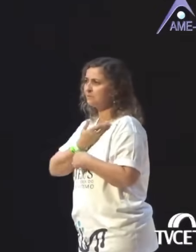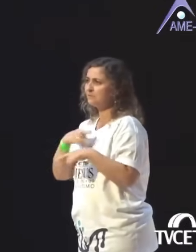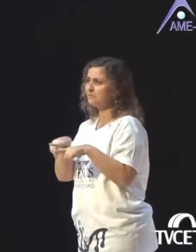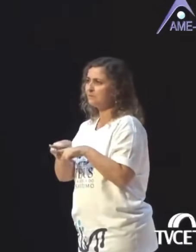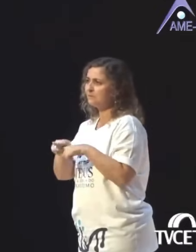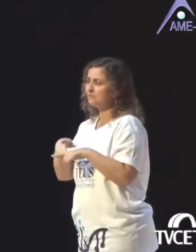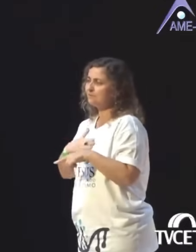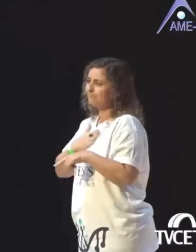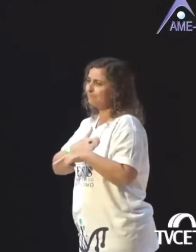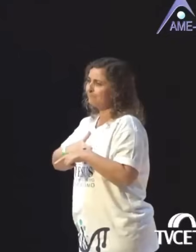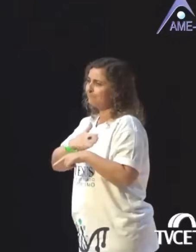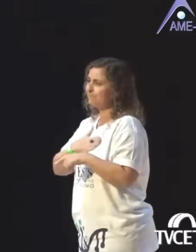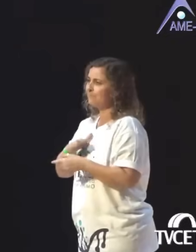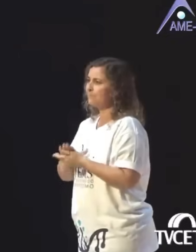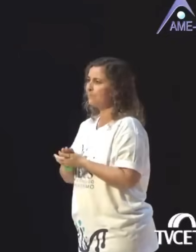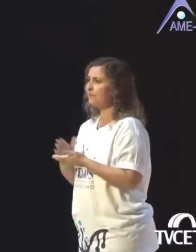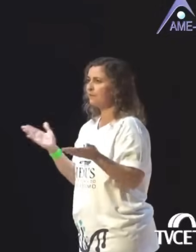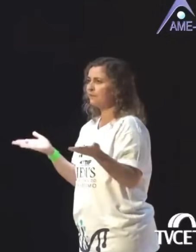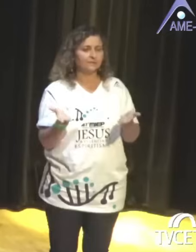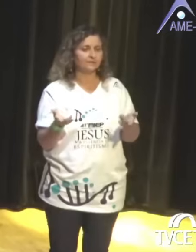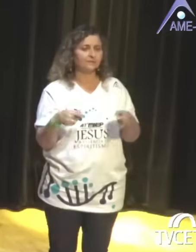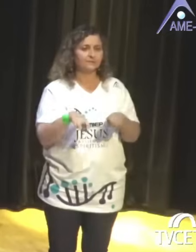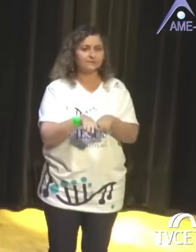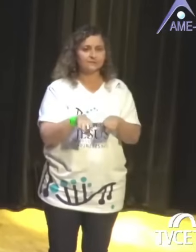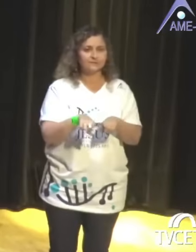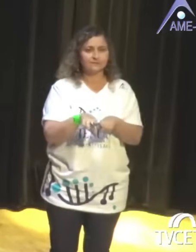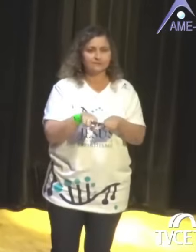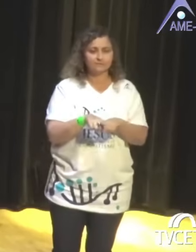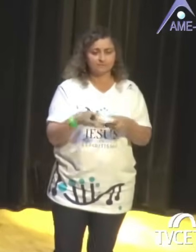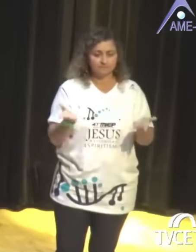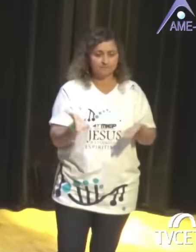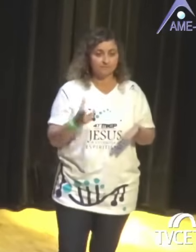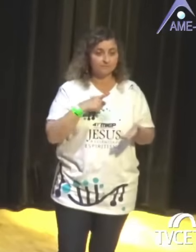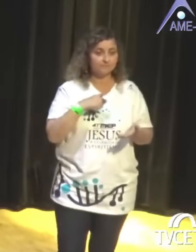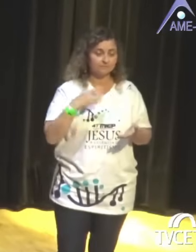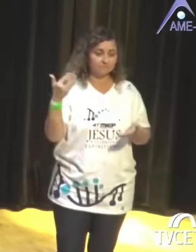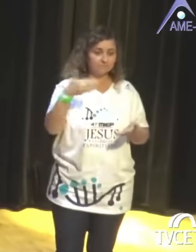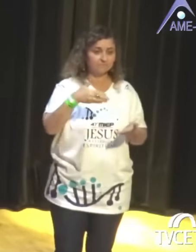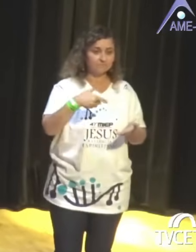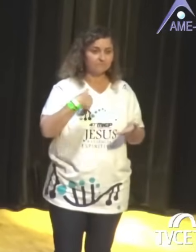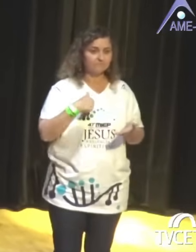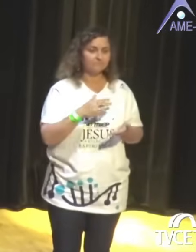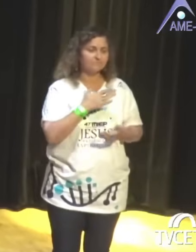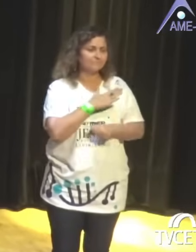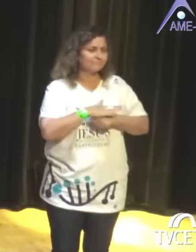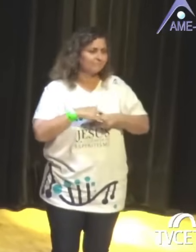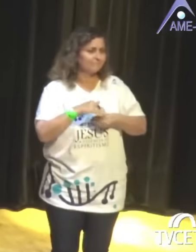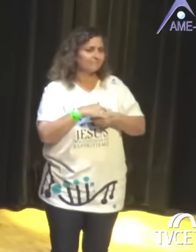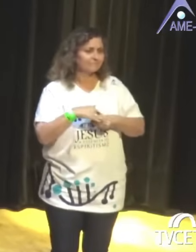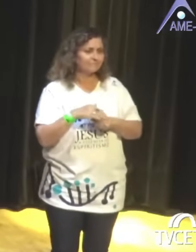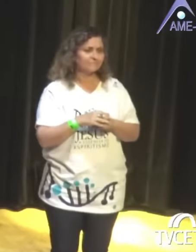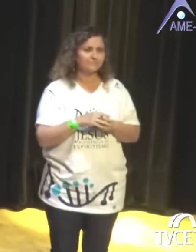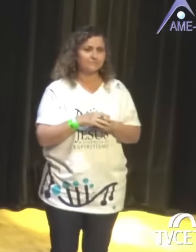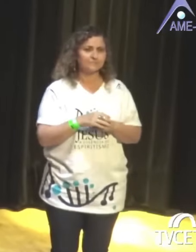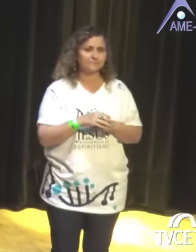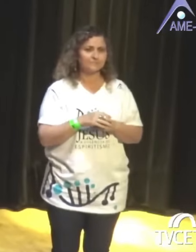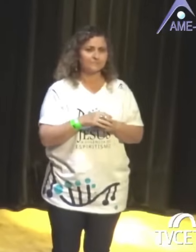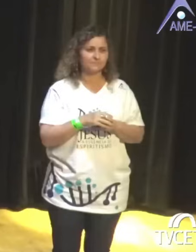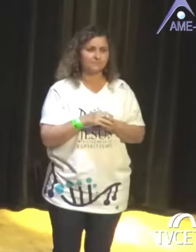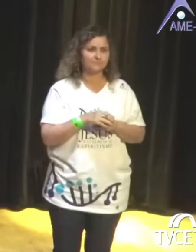e aqui também nós temos uma presença muito carinhosa